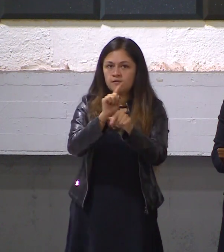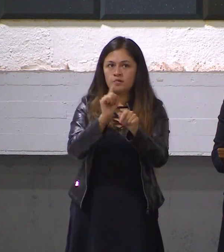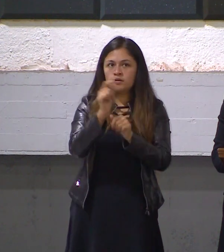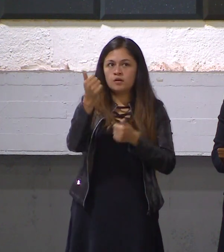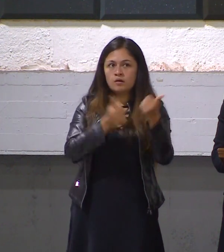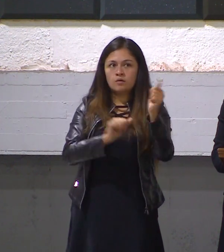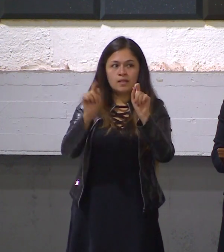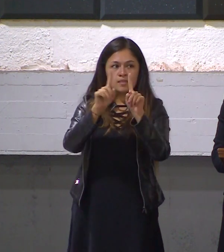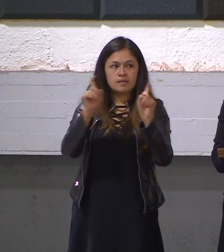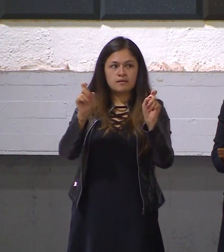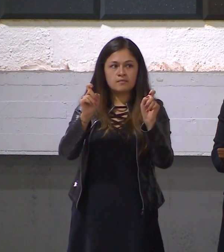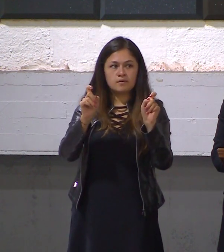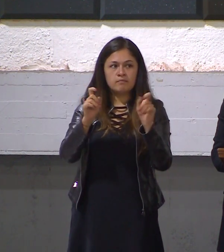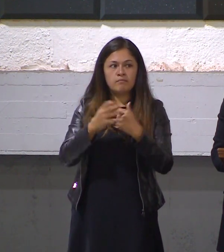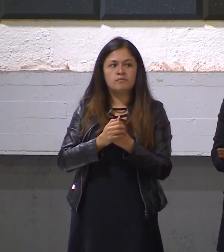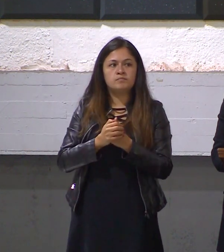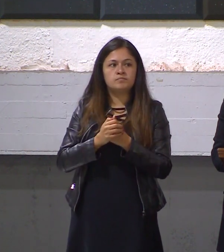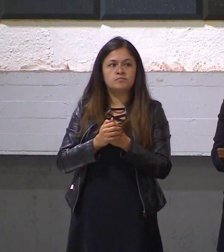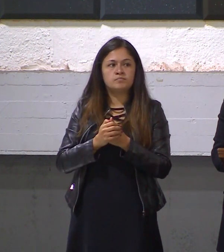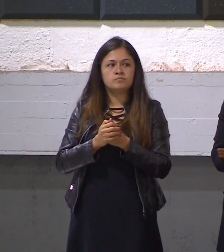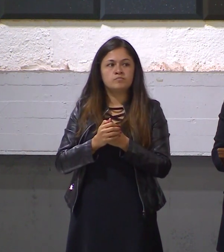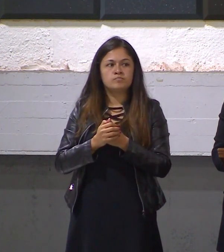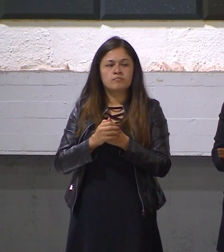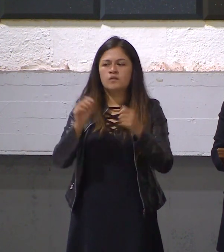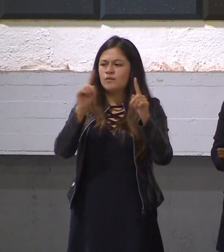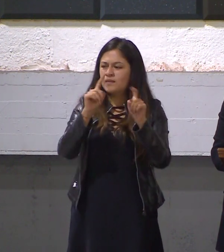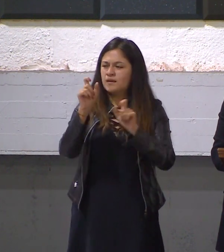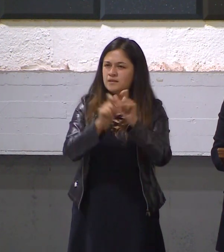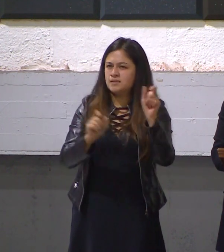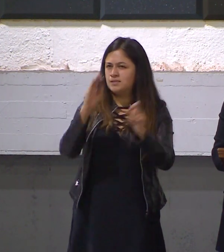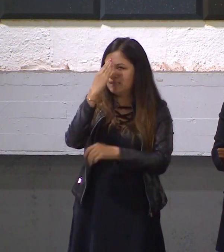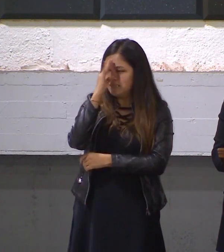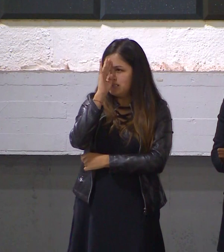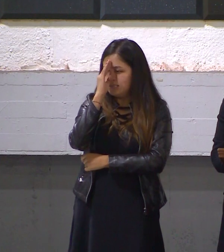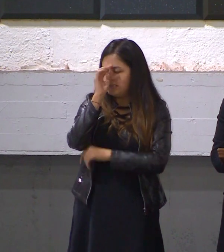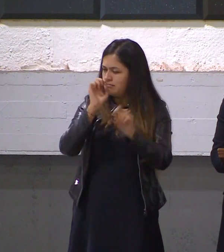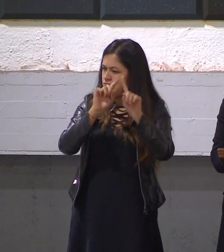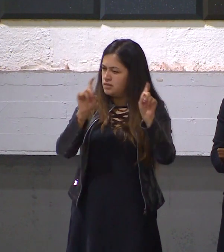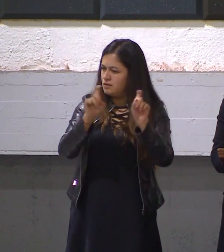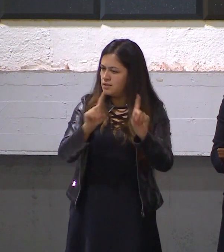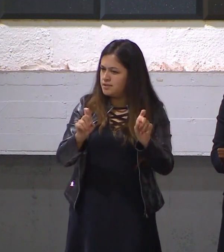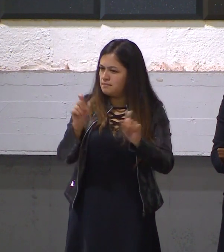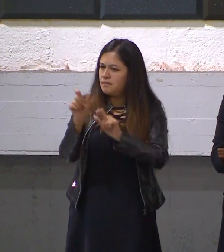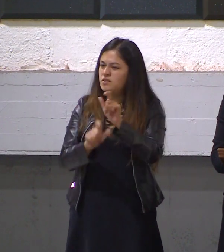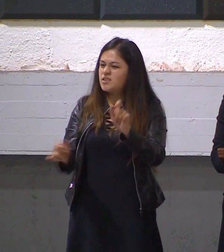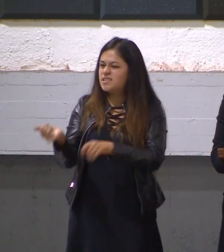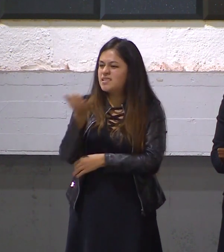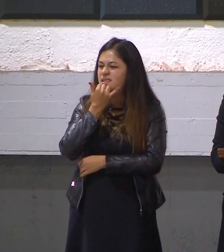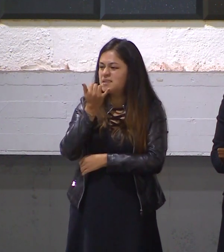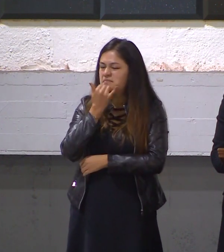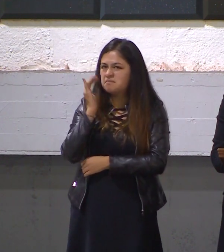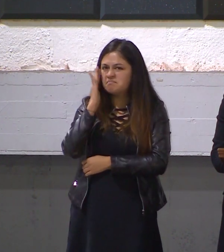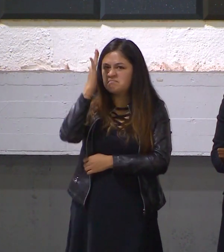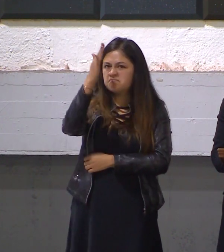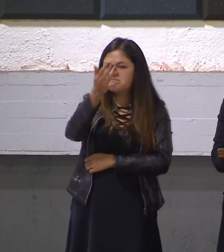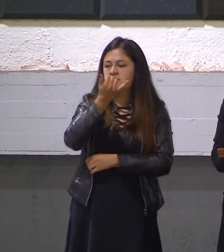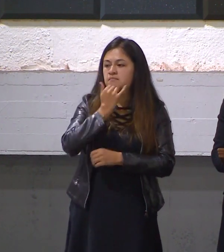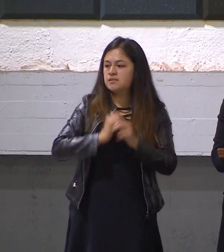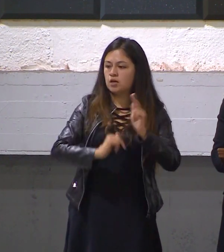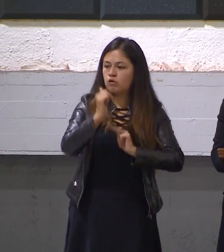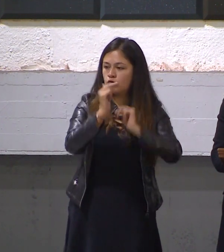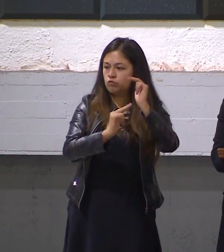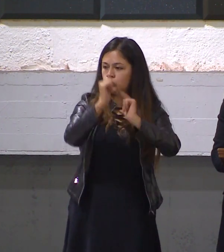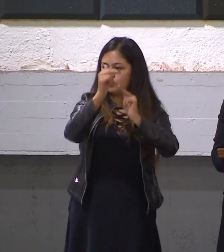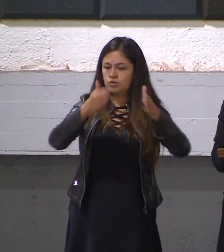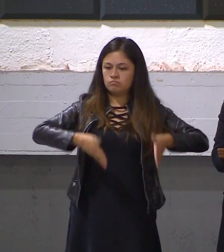un tema que ha venido con muchas incógnitas desde hace mucho tiempo qué va a pasar con la construcción de la facultad